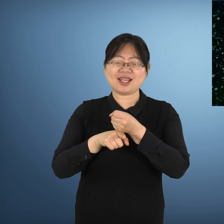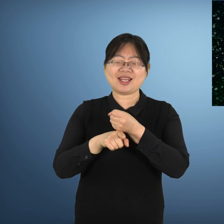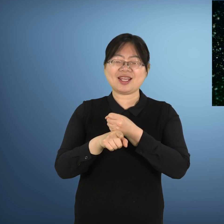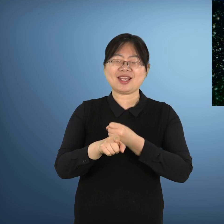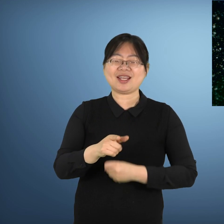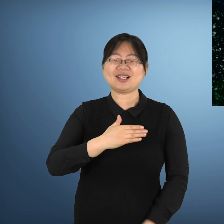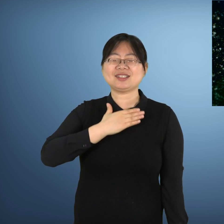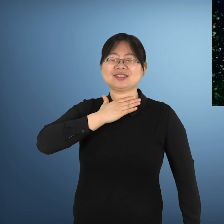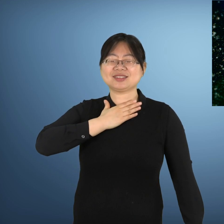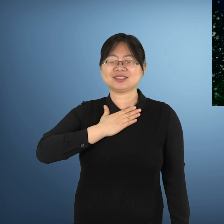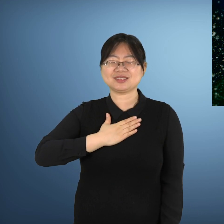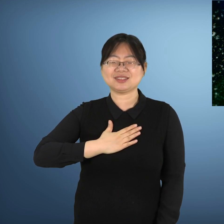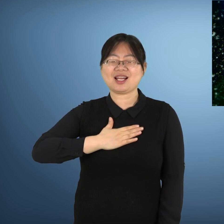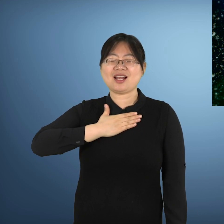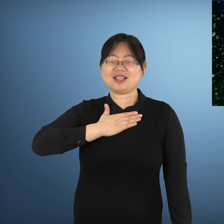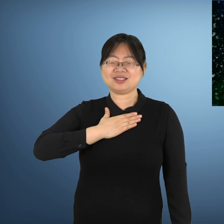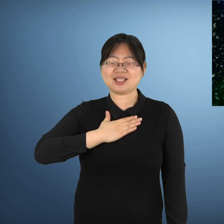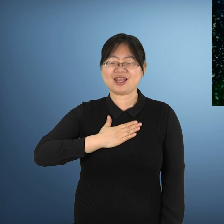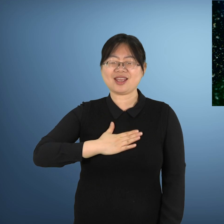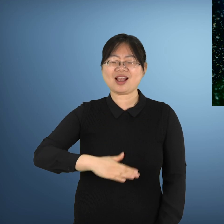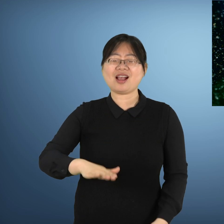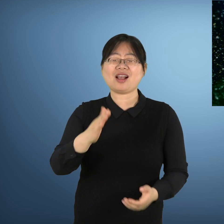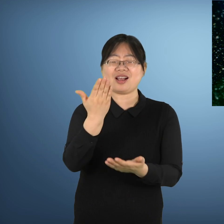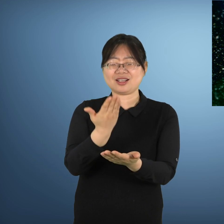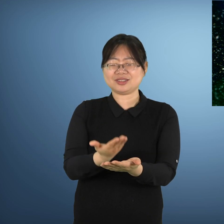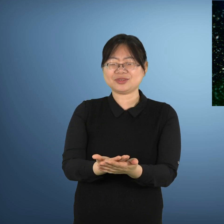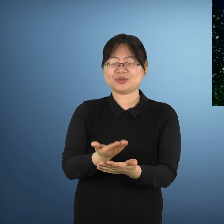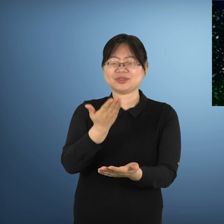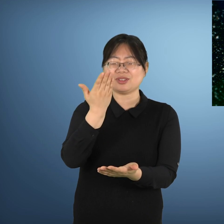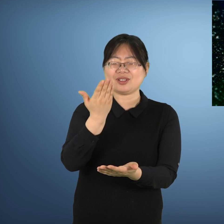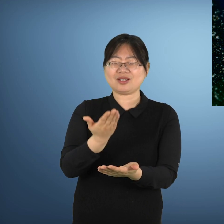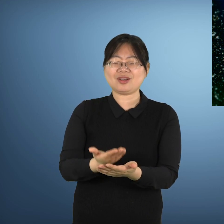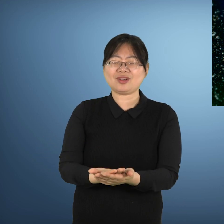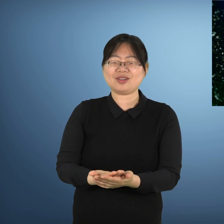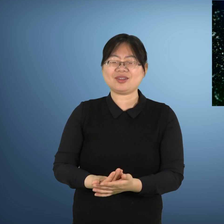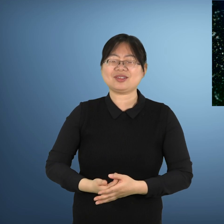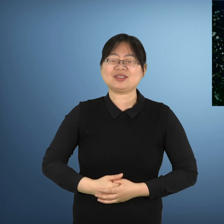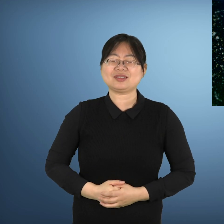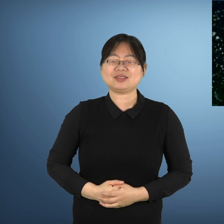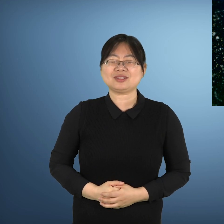주의 뜻 알게 하소서.